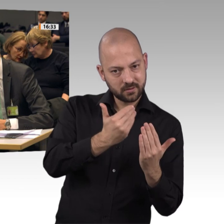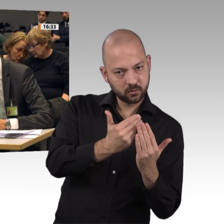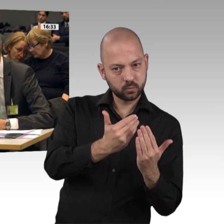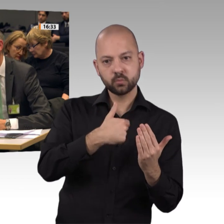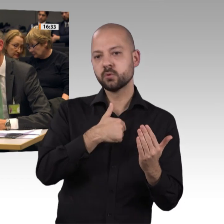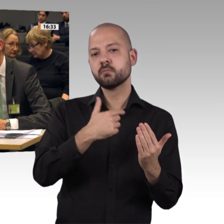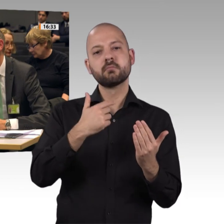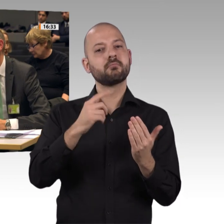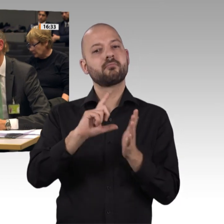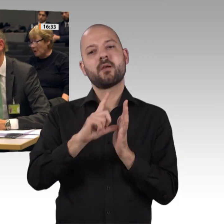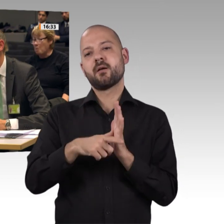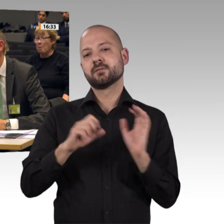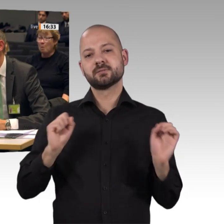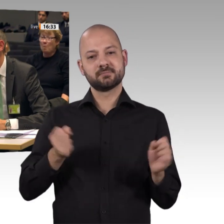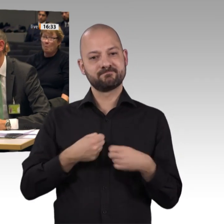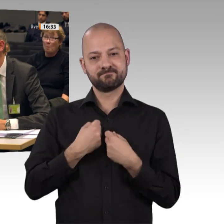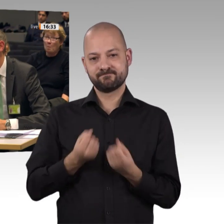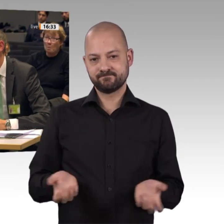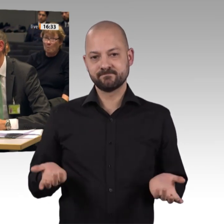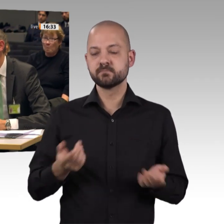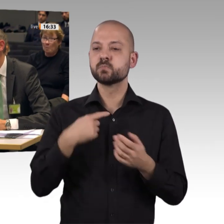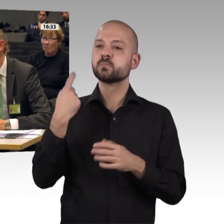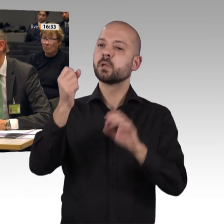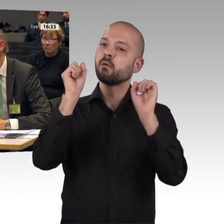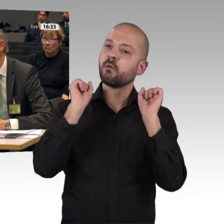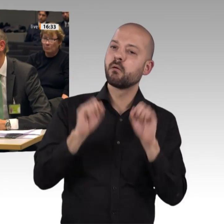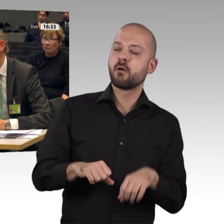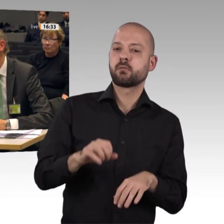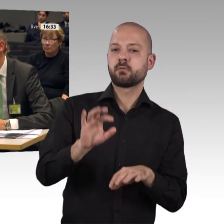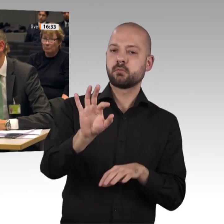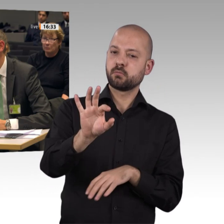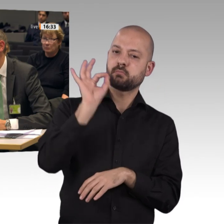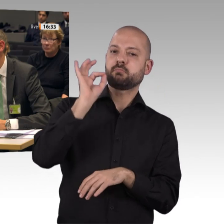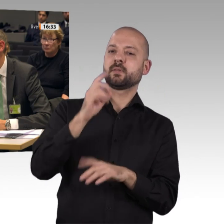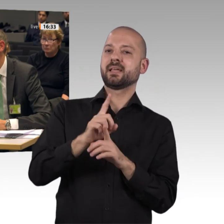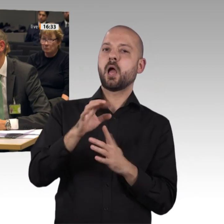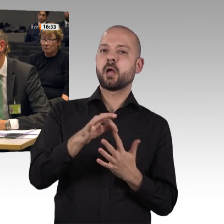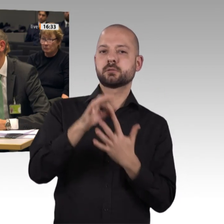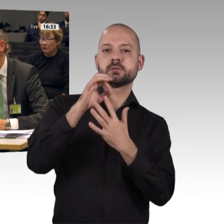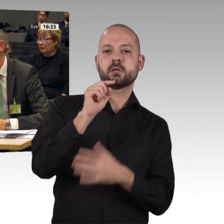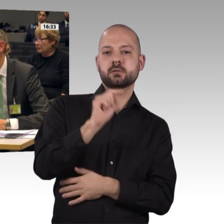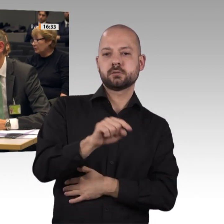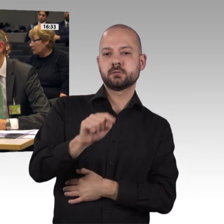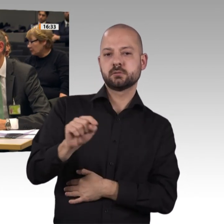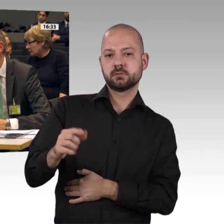dann kann man sich, also zu den ambulanten Leistungen der Pflege, die es im Bereich der Pflege gibt,